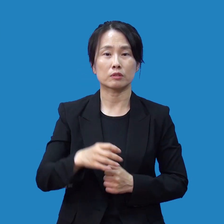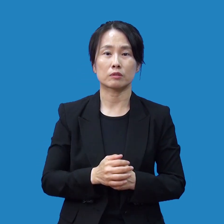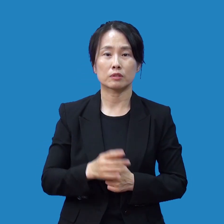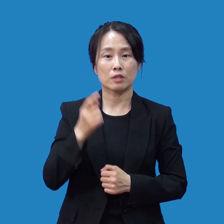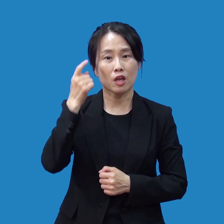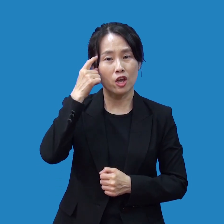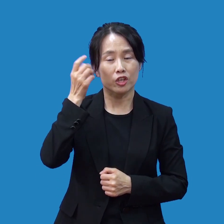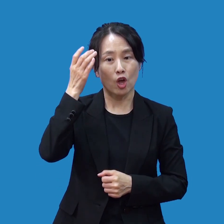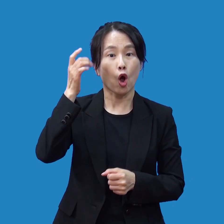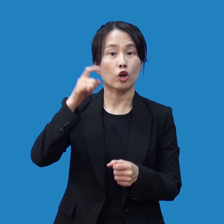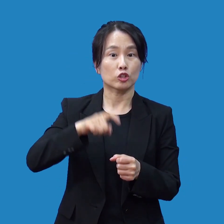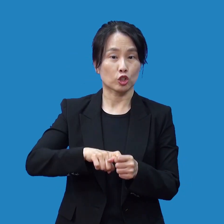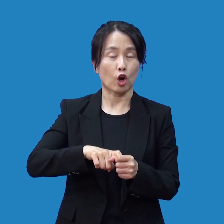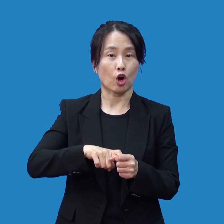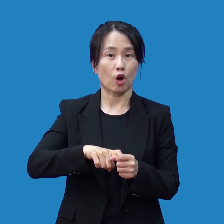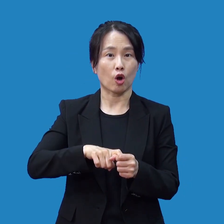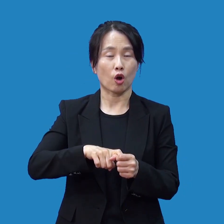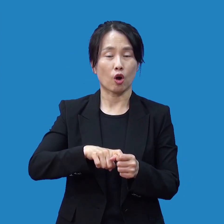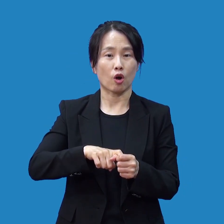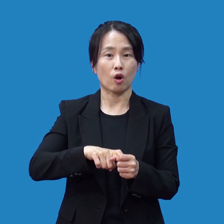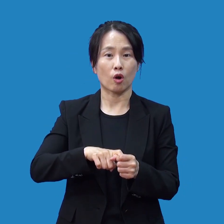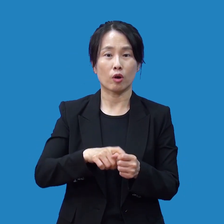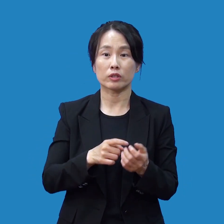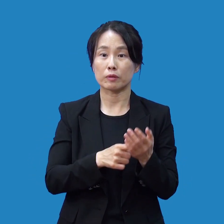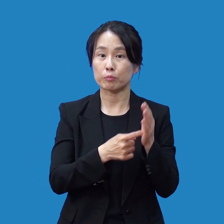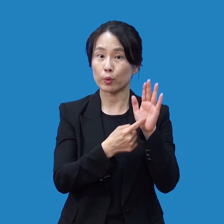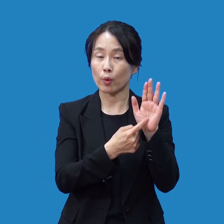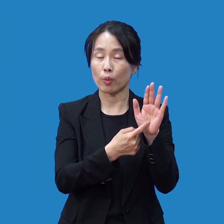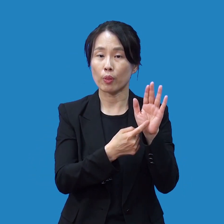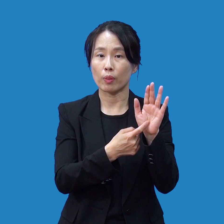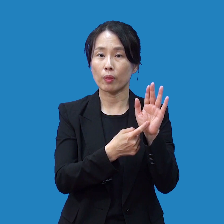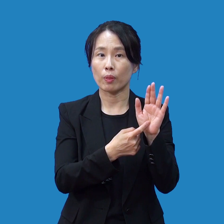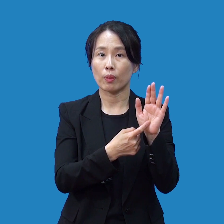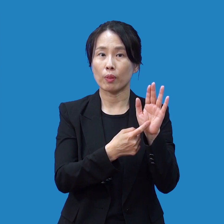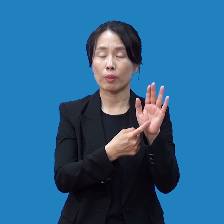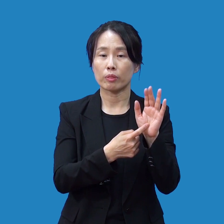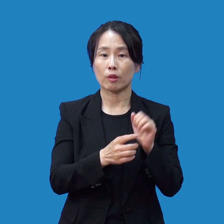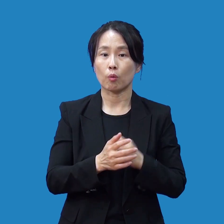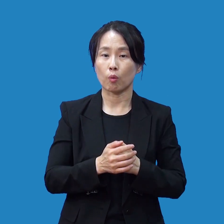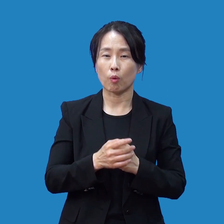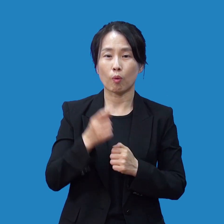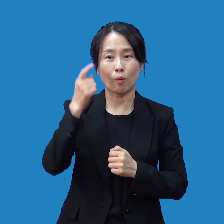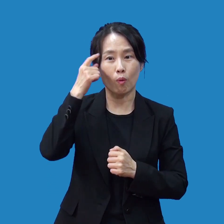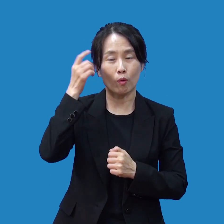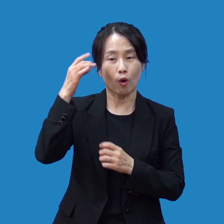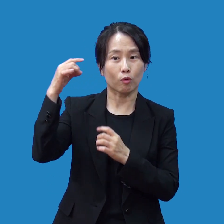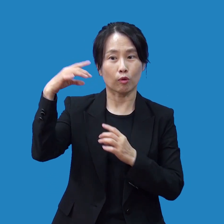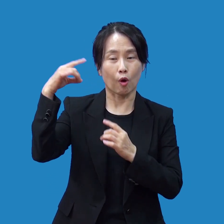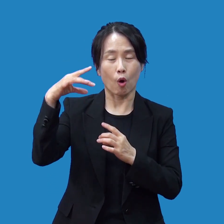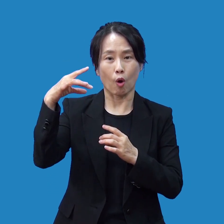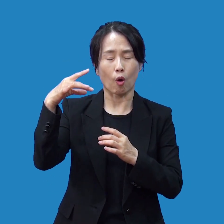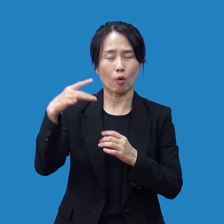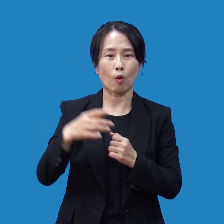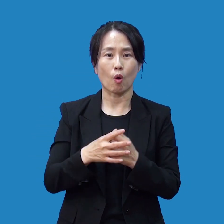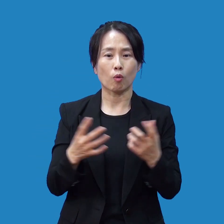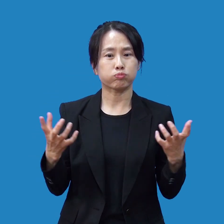혹은 spirituality 이런 표현은 영감이 풍부하다는